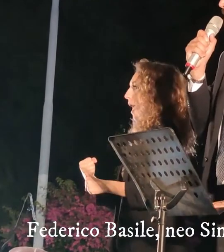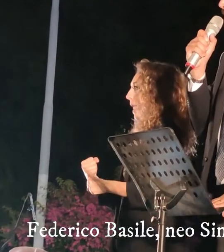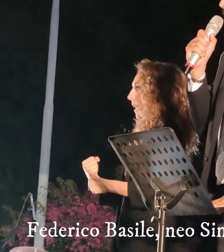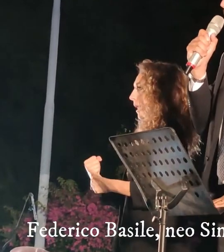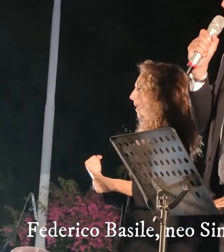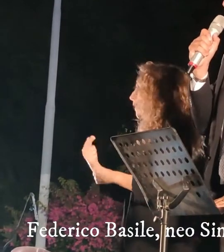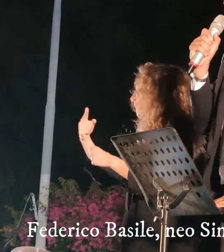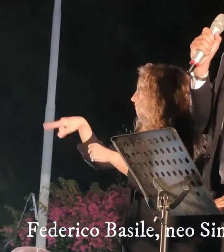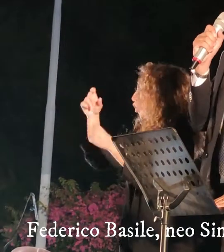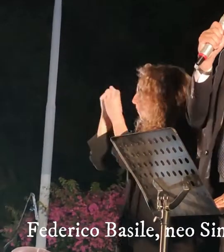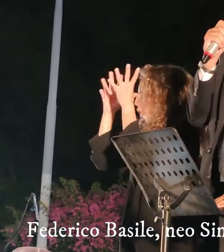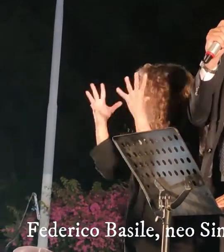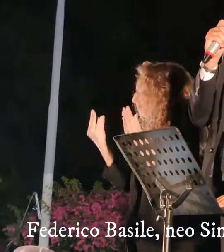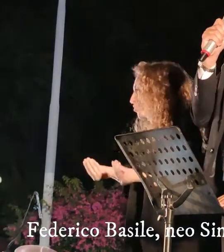immaginate.